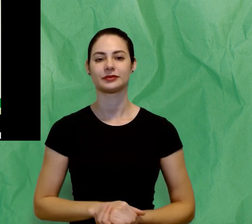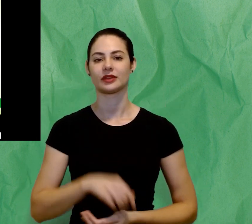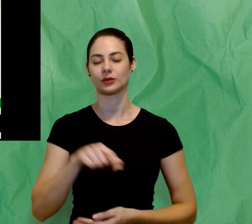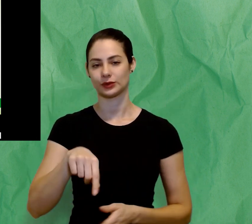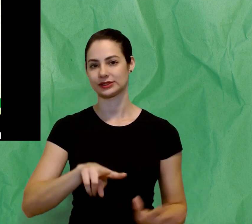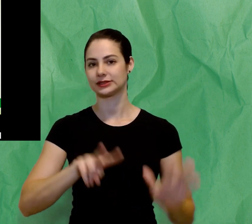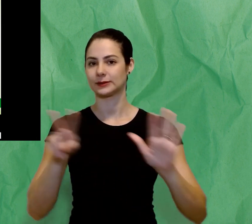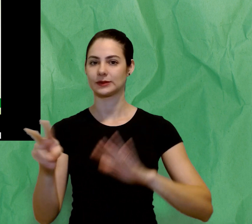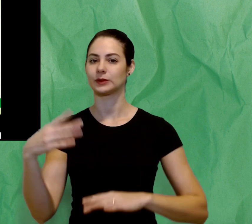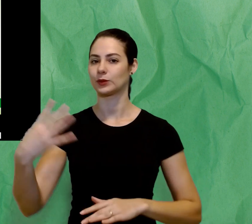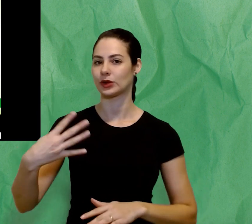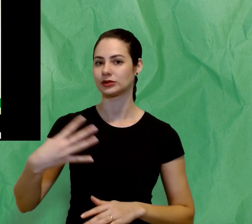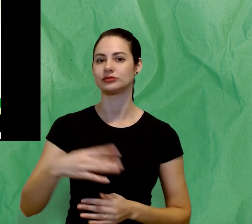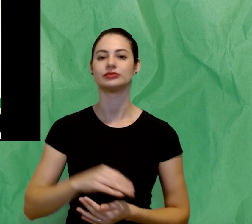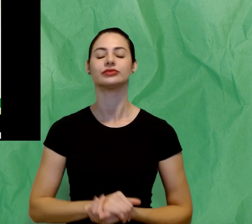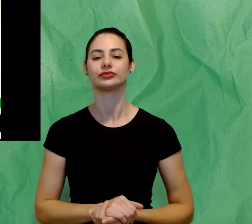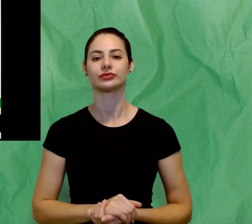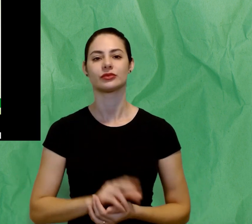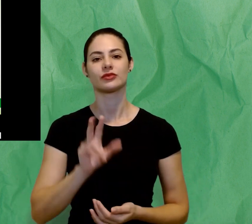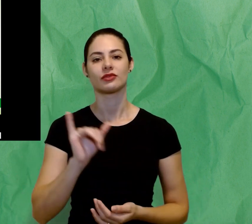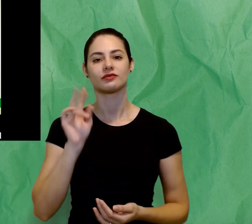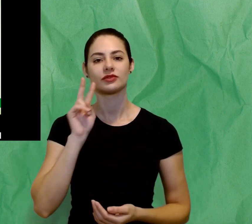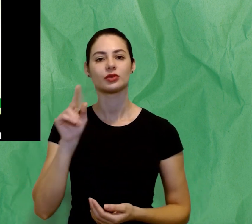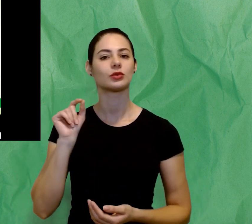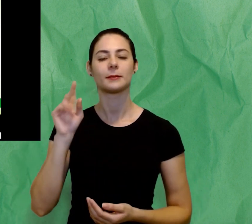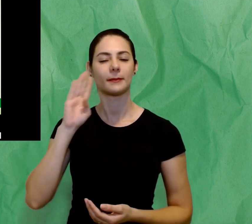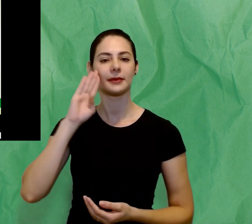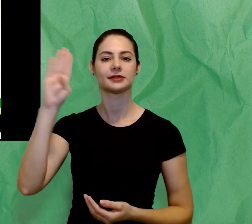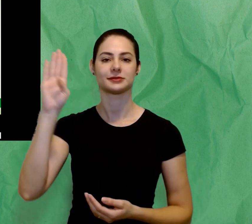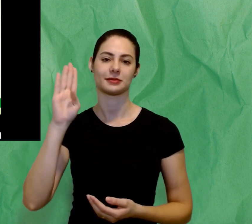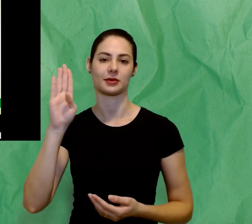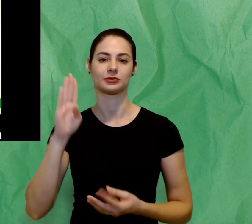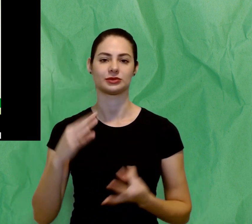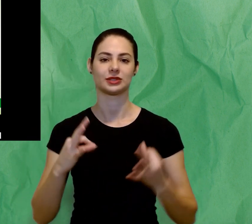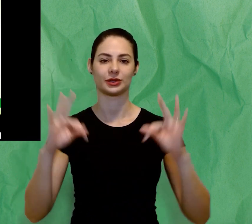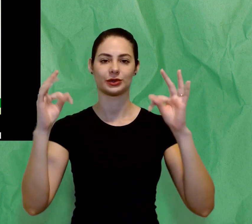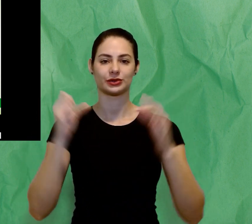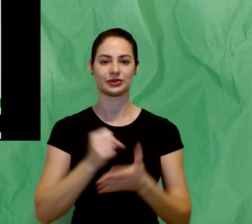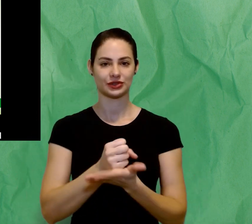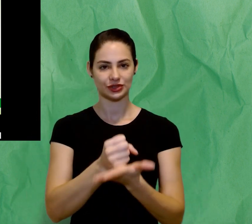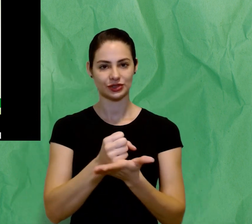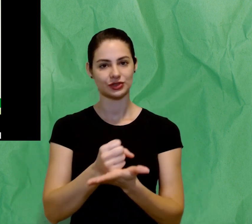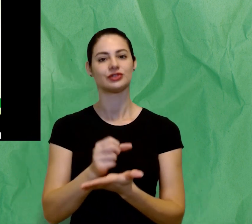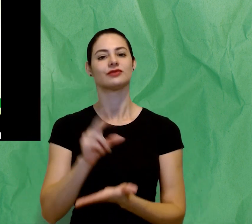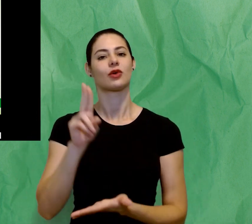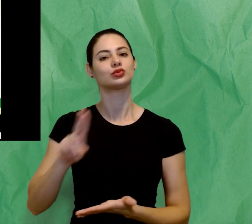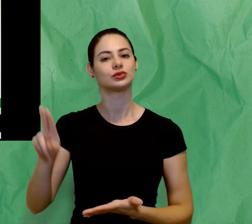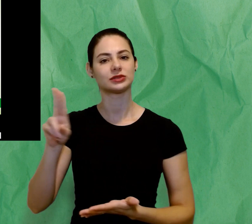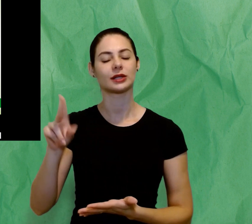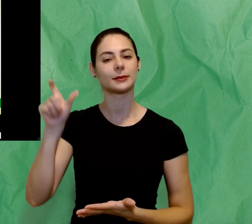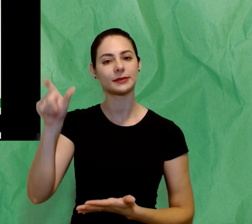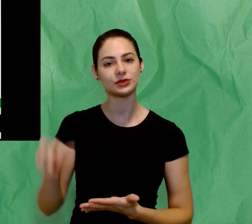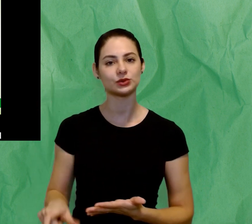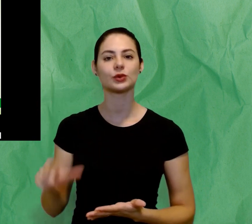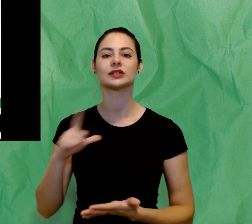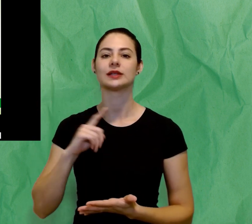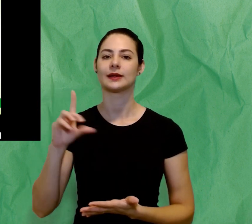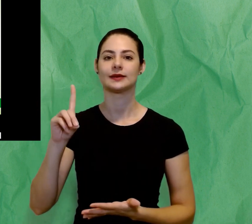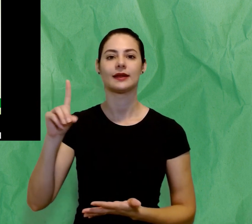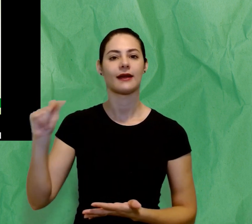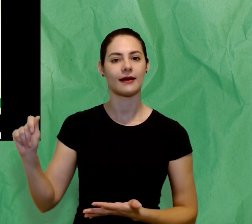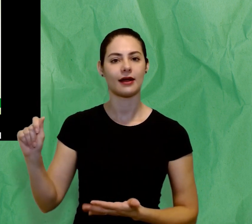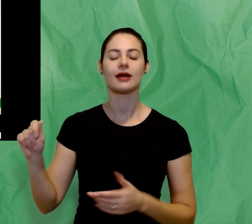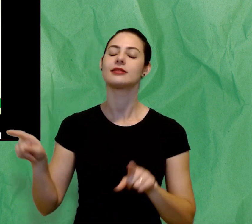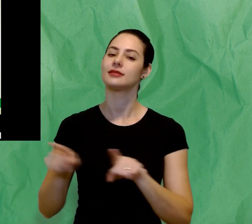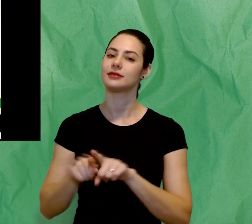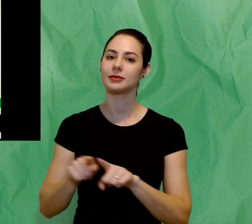nessa semana 4, nós vamos ver quais são as principais tecnologias assistivas utilizadas por pessoa com deficiência auditiva